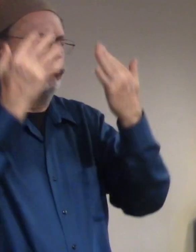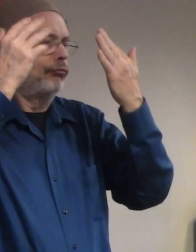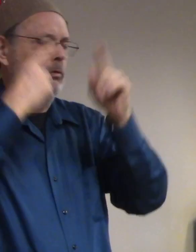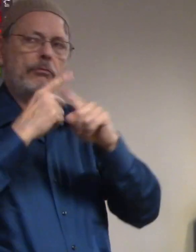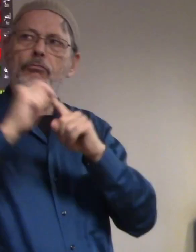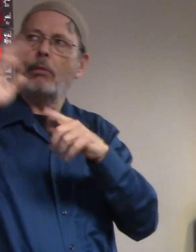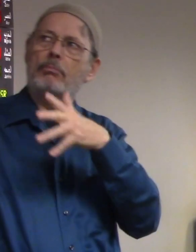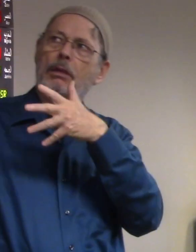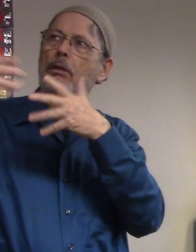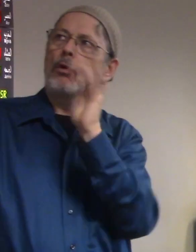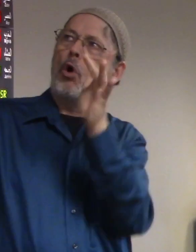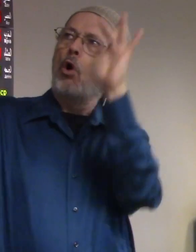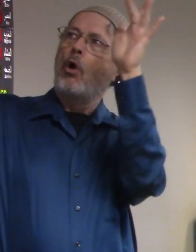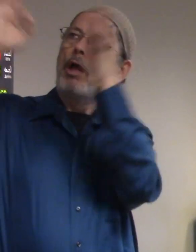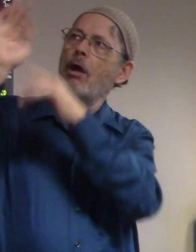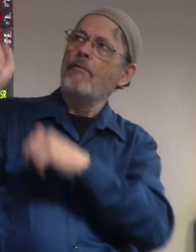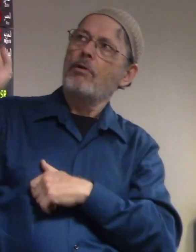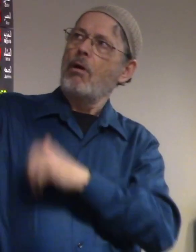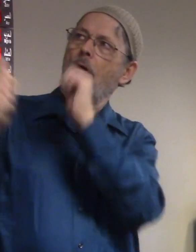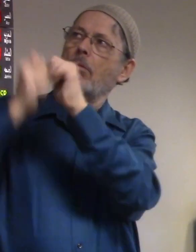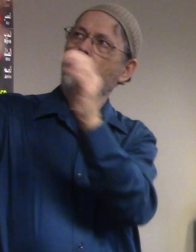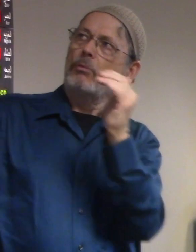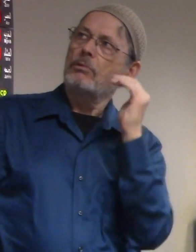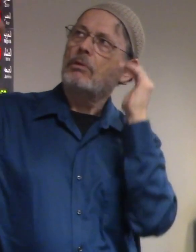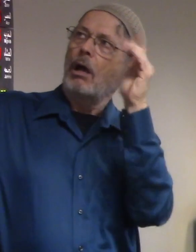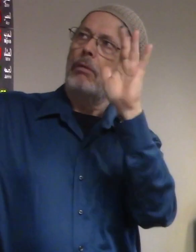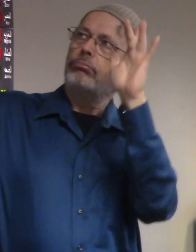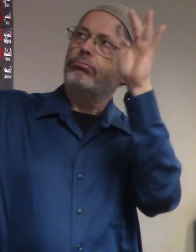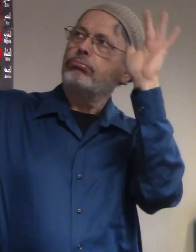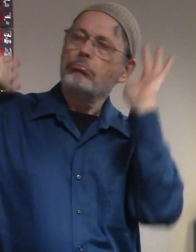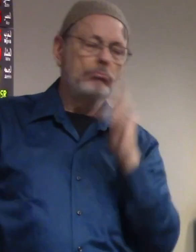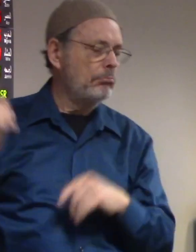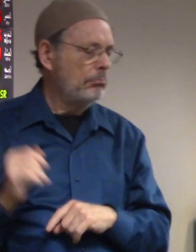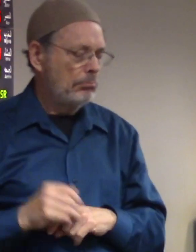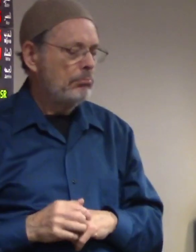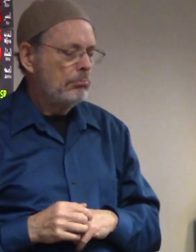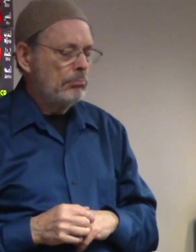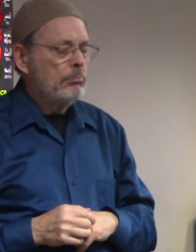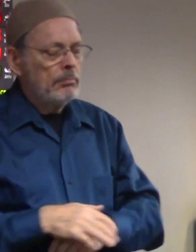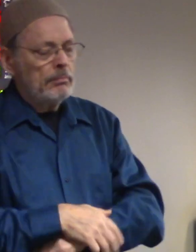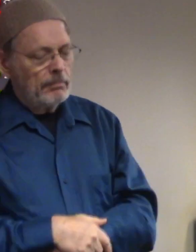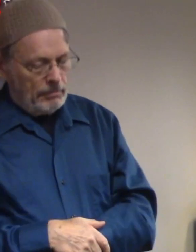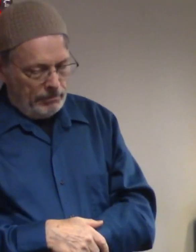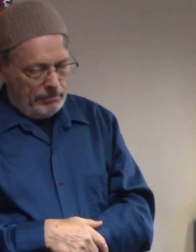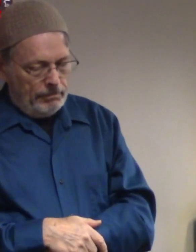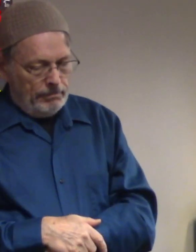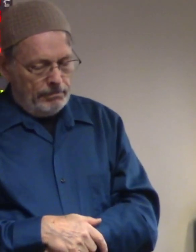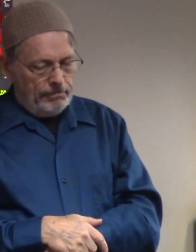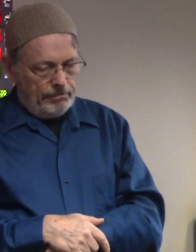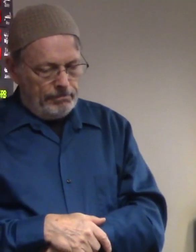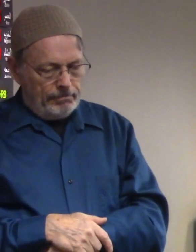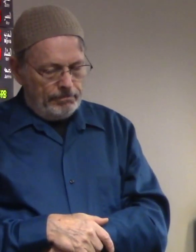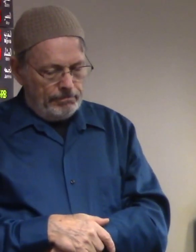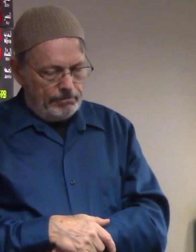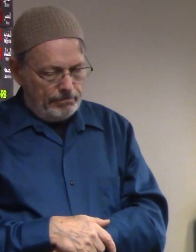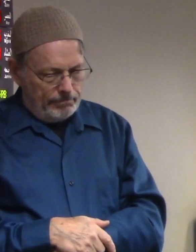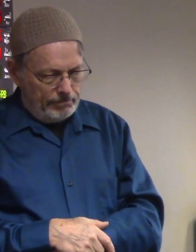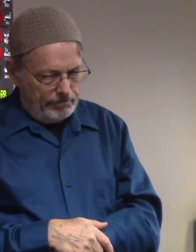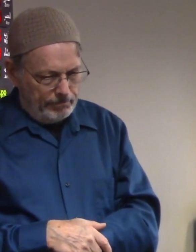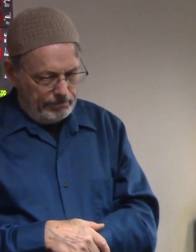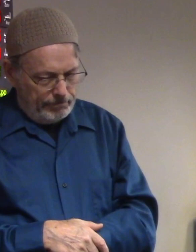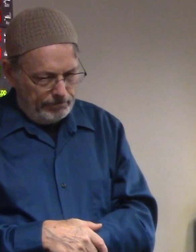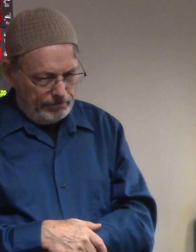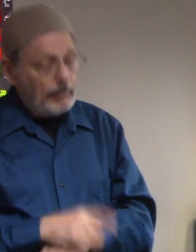the majesty and glory of Allah subhanahu wa ta'ala, His light. وَلَكِنْ أَنْتَ عَبْدُ اللَّهِ لَوْ تَقَدَّمْتَ اخْتَرَقْتَ بِأَنْوَارِ